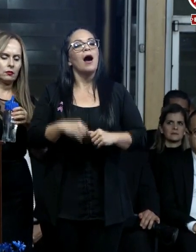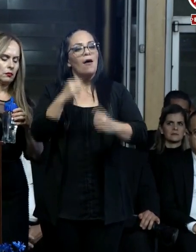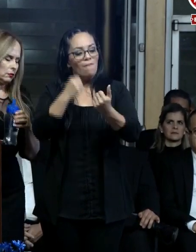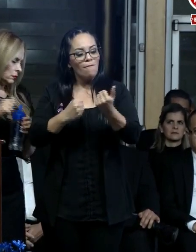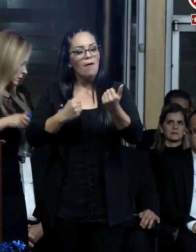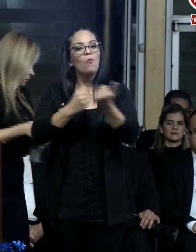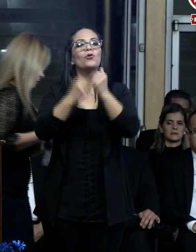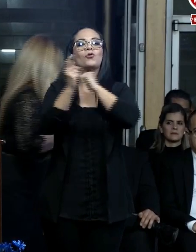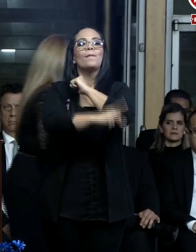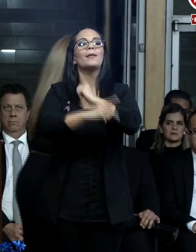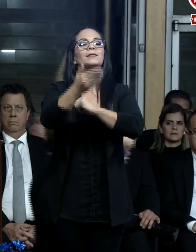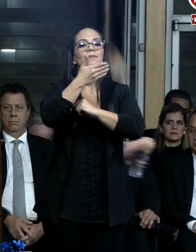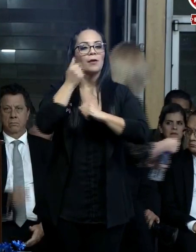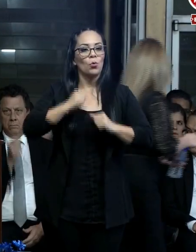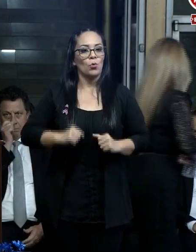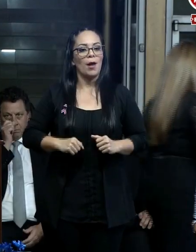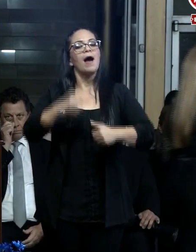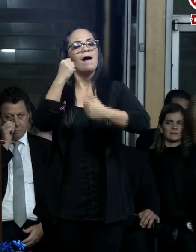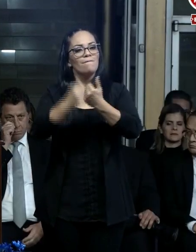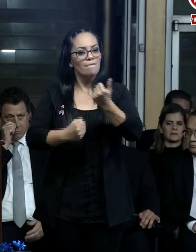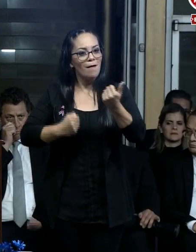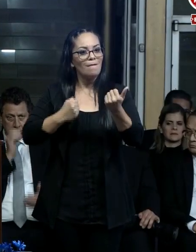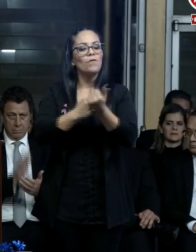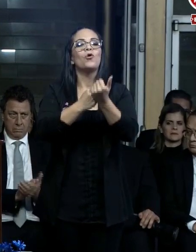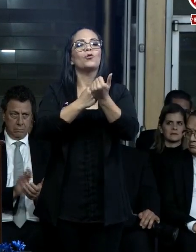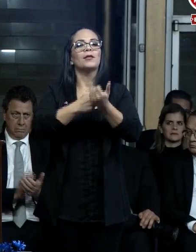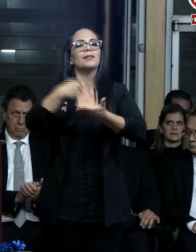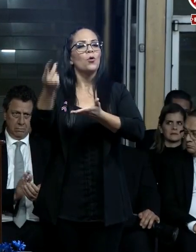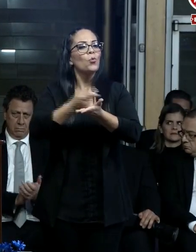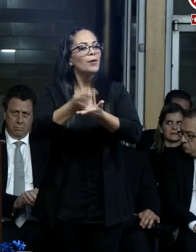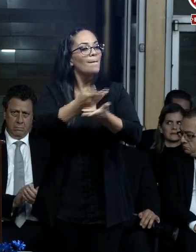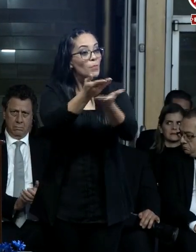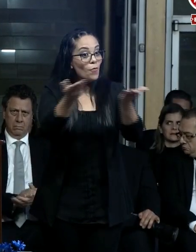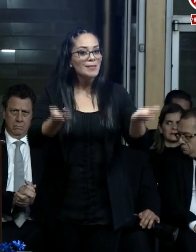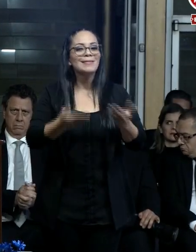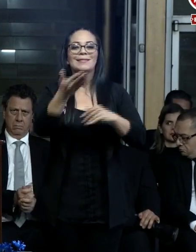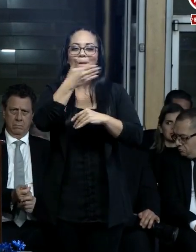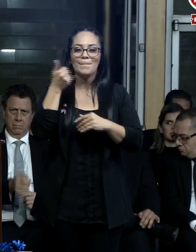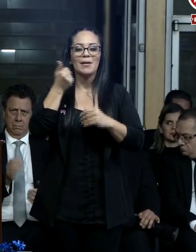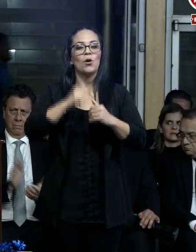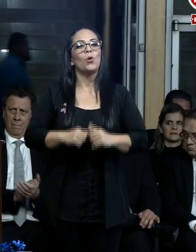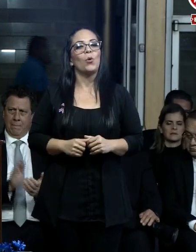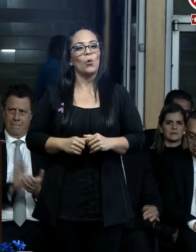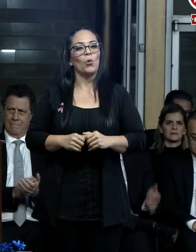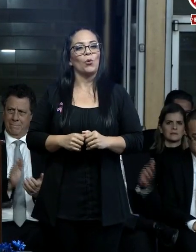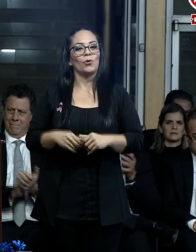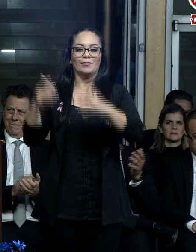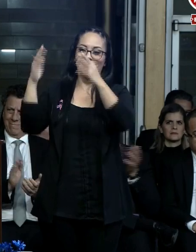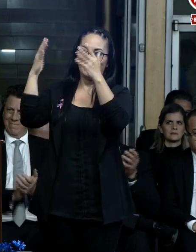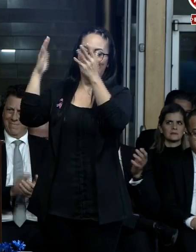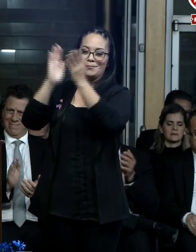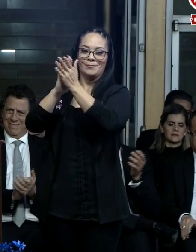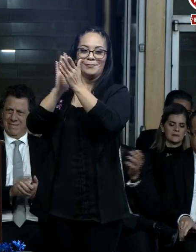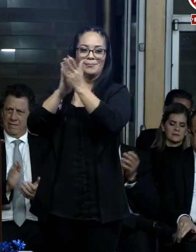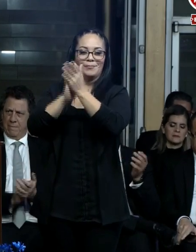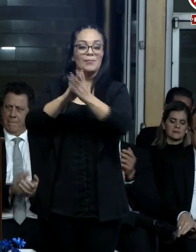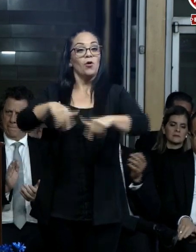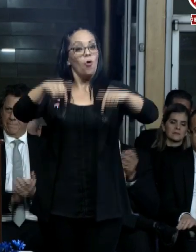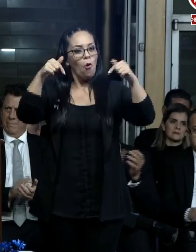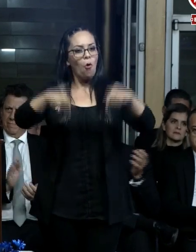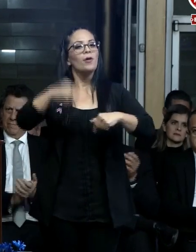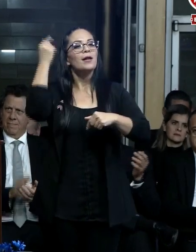mejor, a favor de una provincia mejor. Hoy el